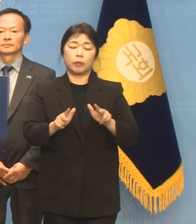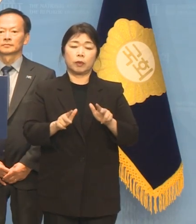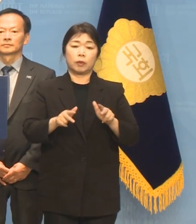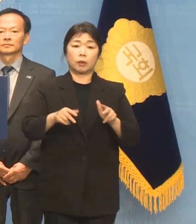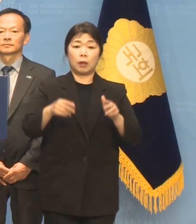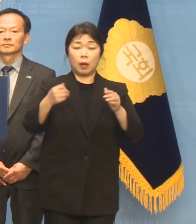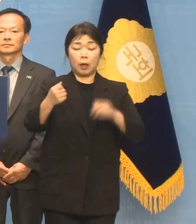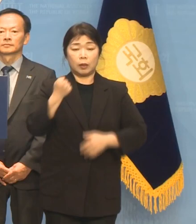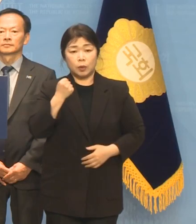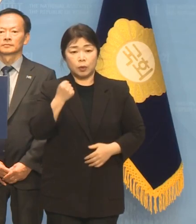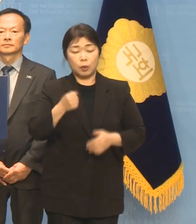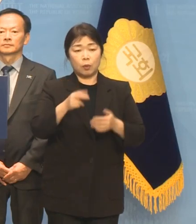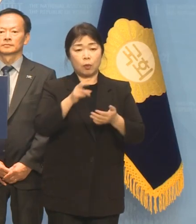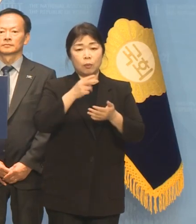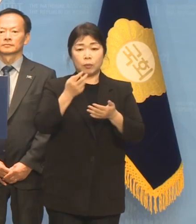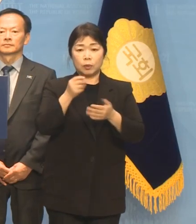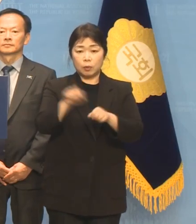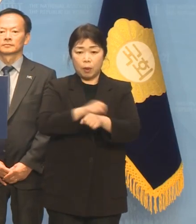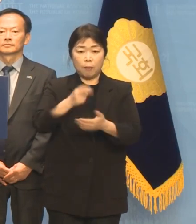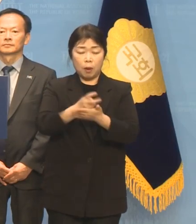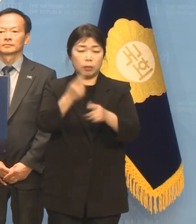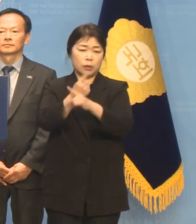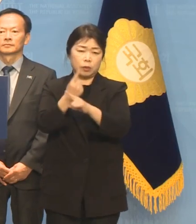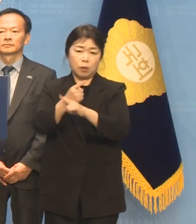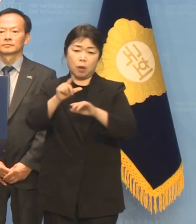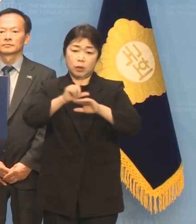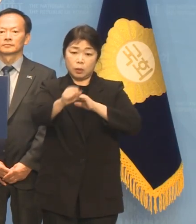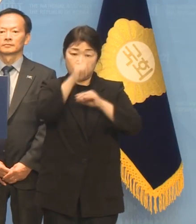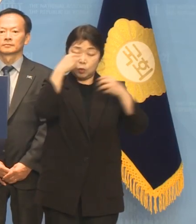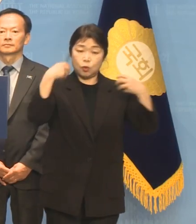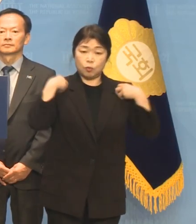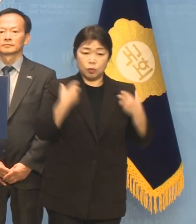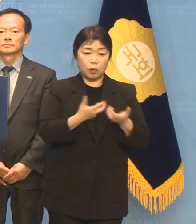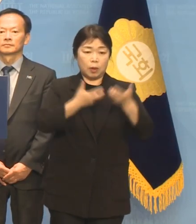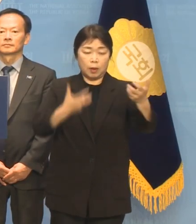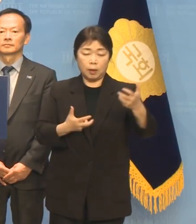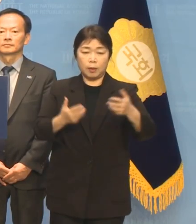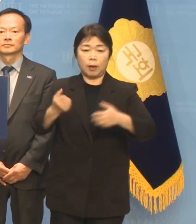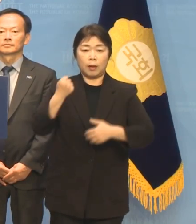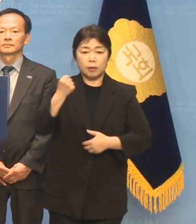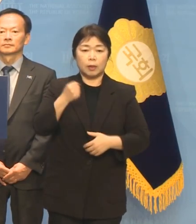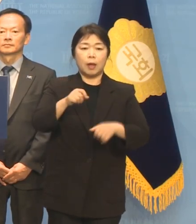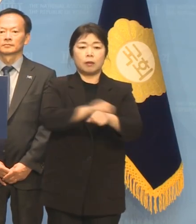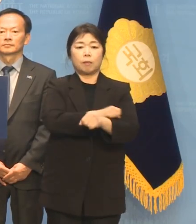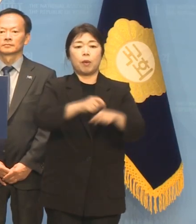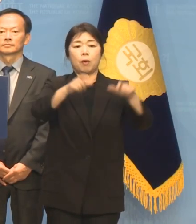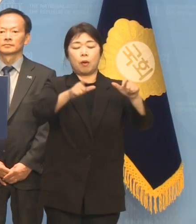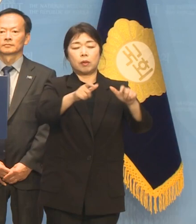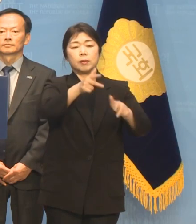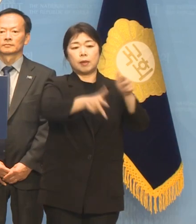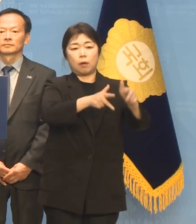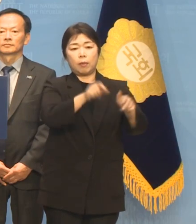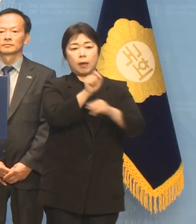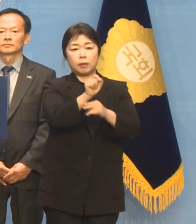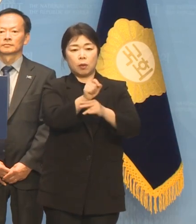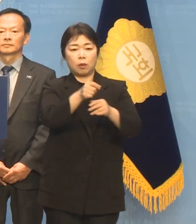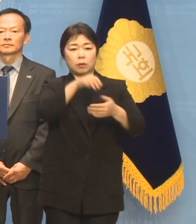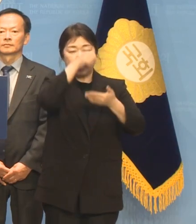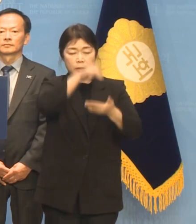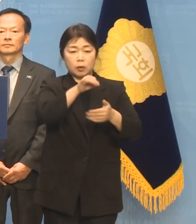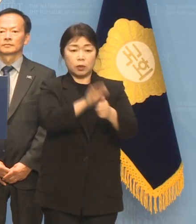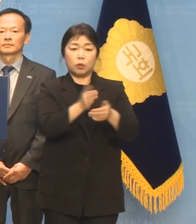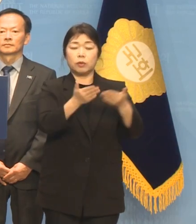활성화 특별법을 개정하여 지방정부의 분산에너지 특화 사업을 행정적 재정적으로 지원할 수